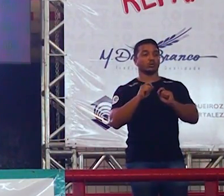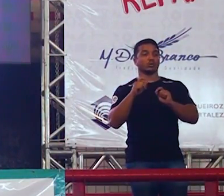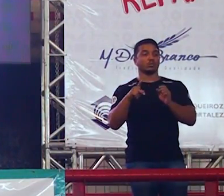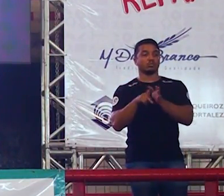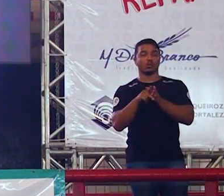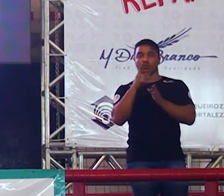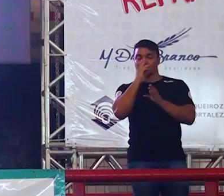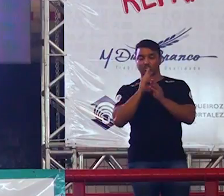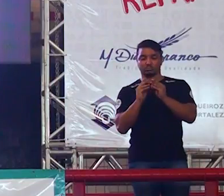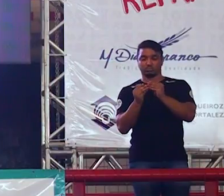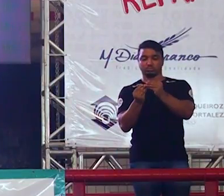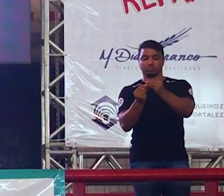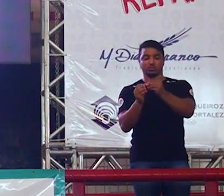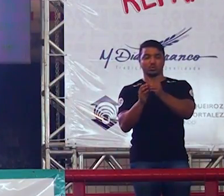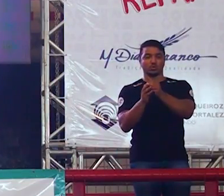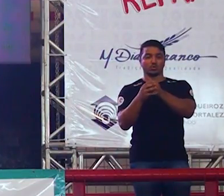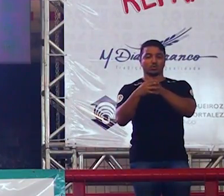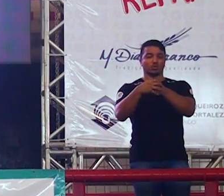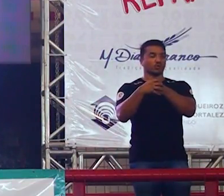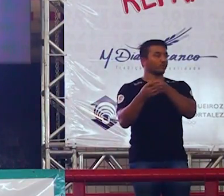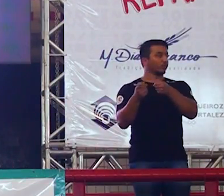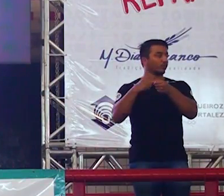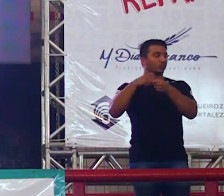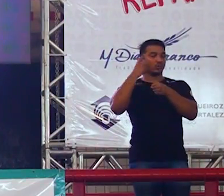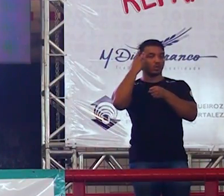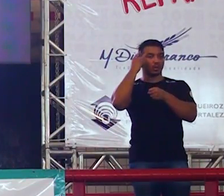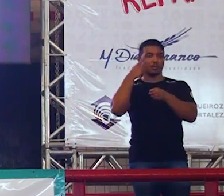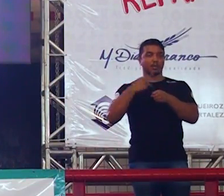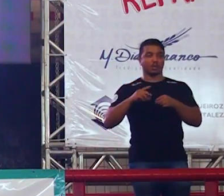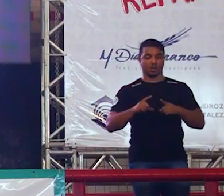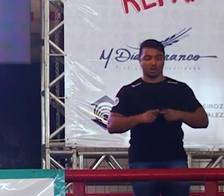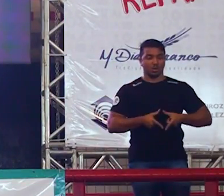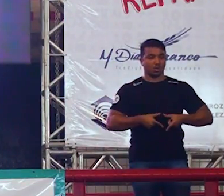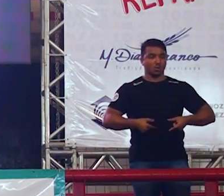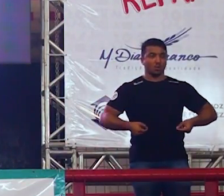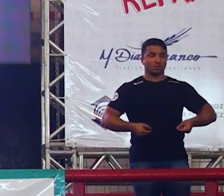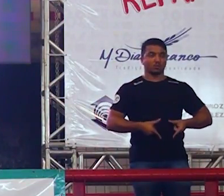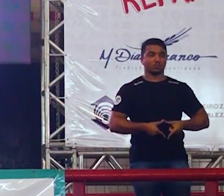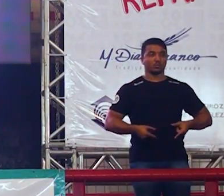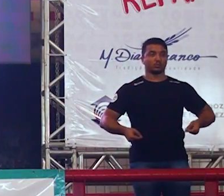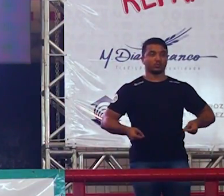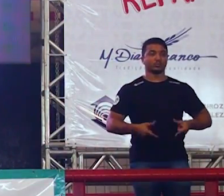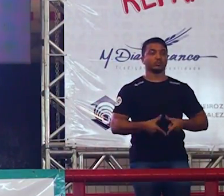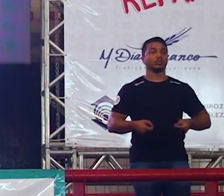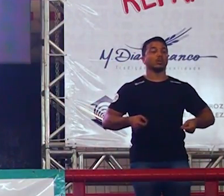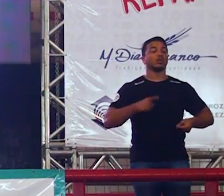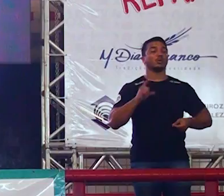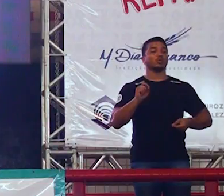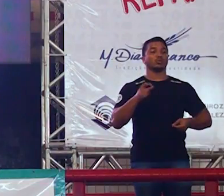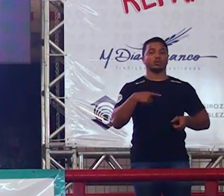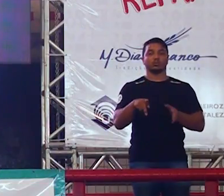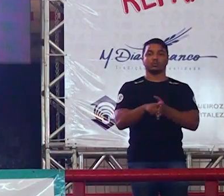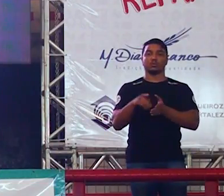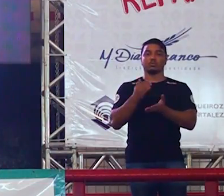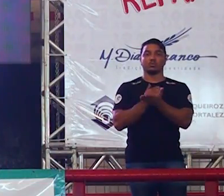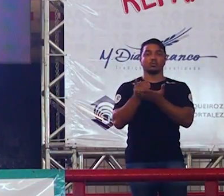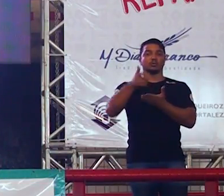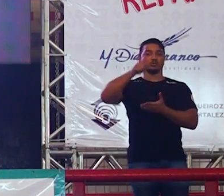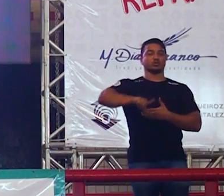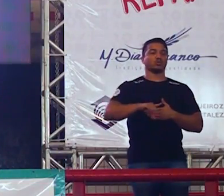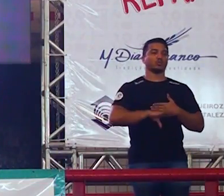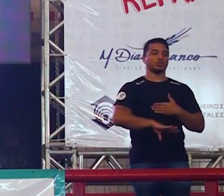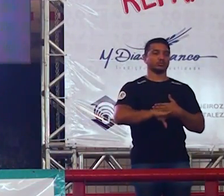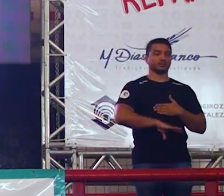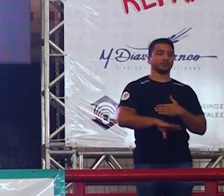A cicatrização da estrutura, que é do corpo lúteo, e no final você vai ter quem? Você vai ter uma nova